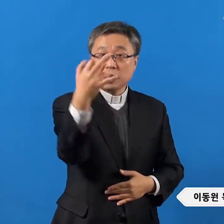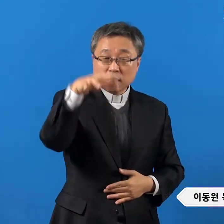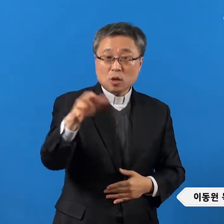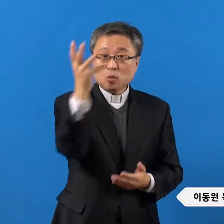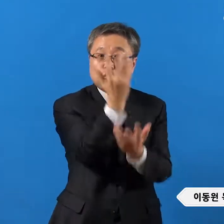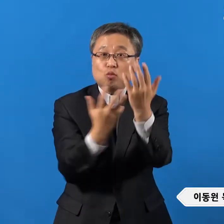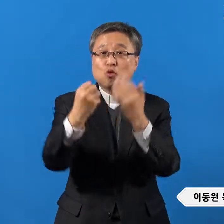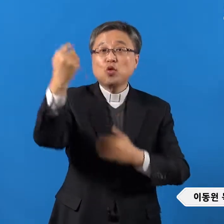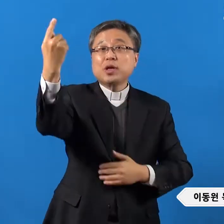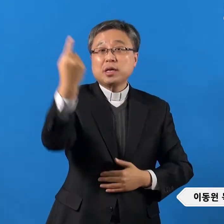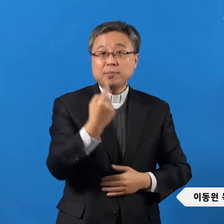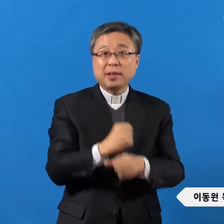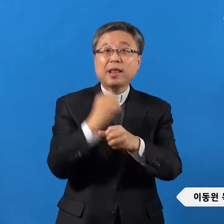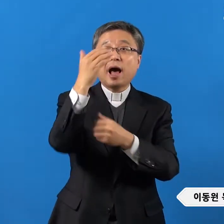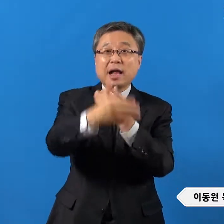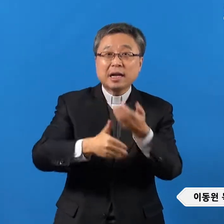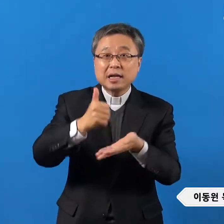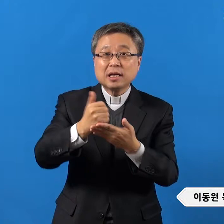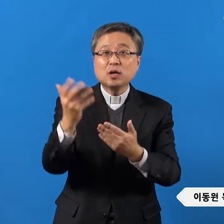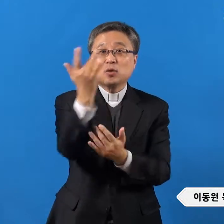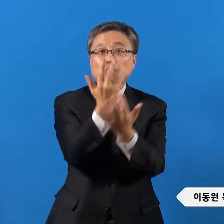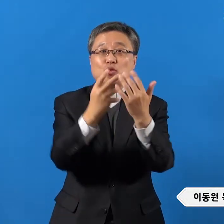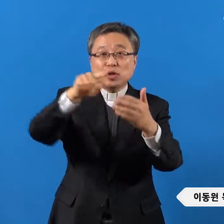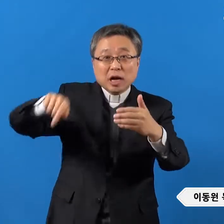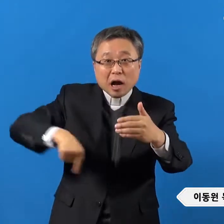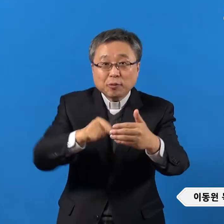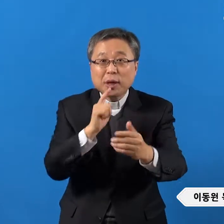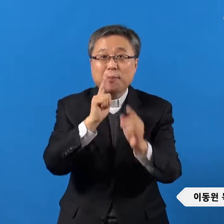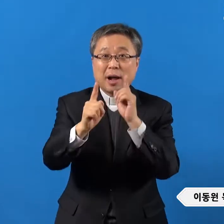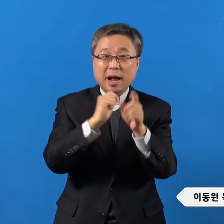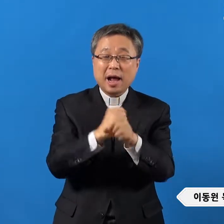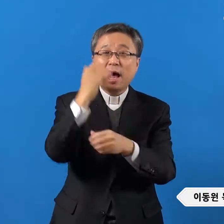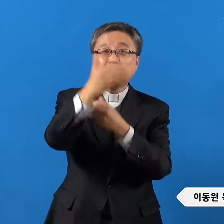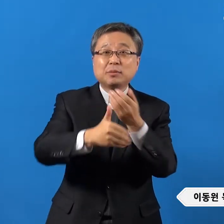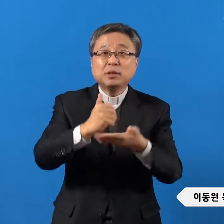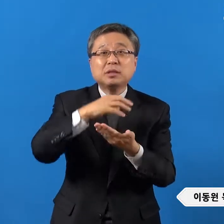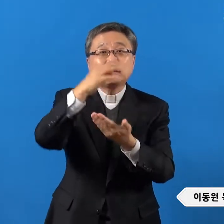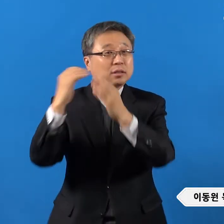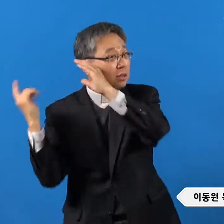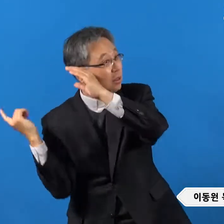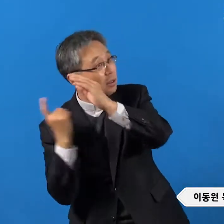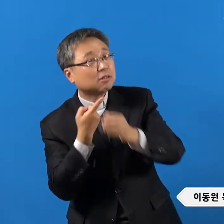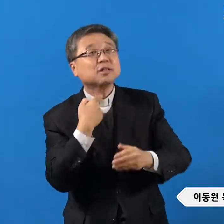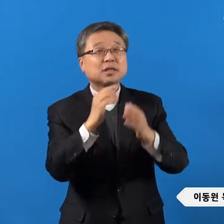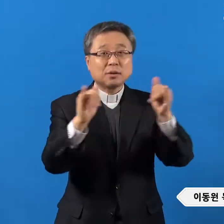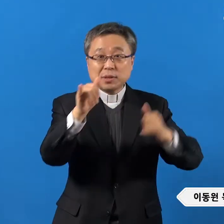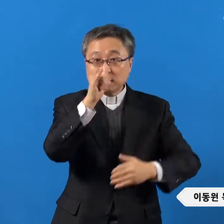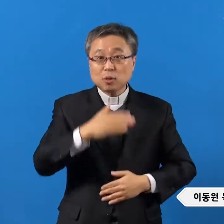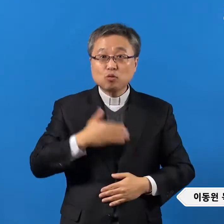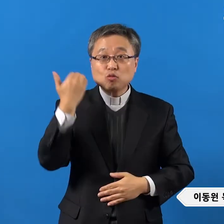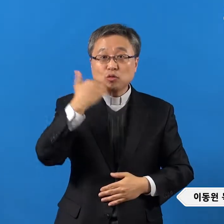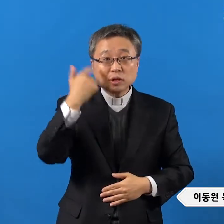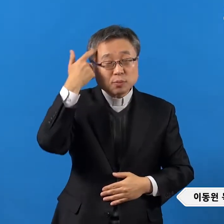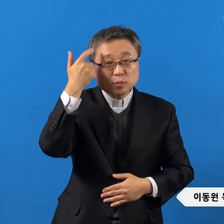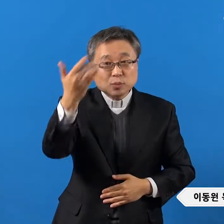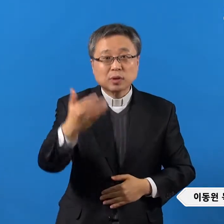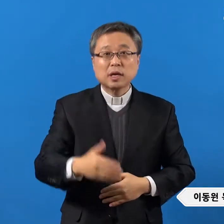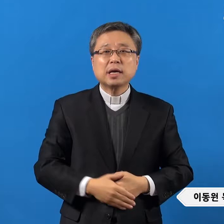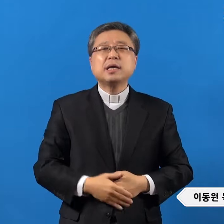하나님, 그리고 불 가운데서 말씀하시는 하나님의 음성을 들었던 사람이 있습니다. 누구였습니까? 모세죠,